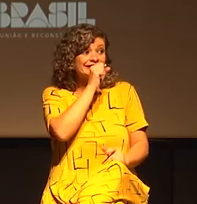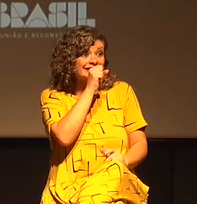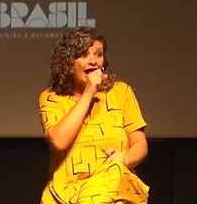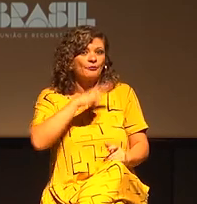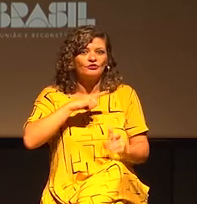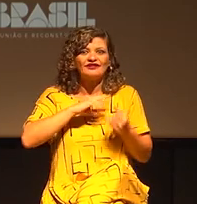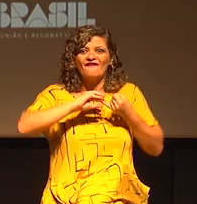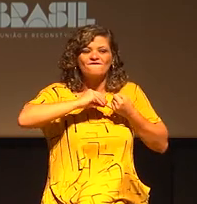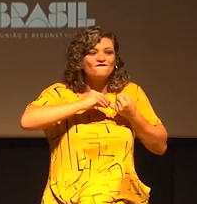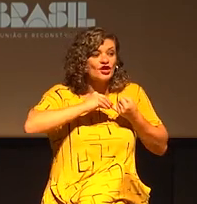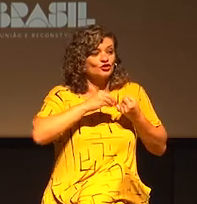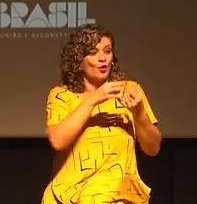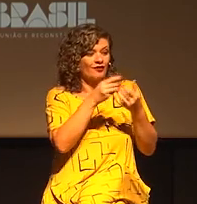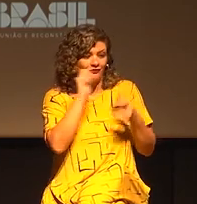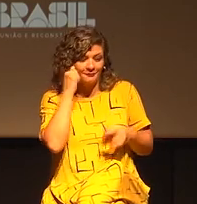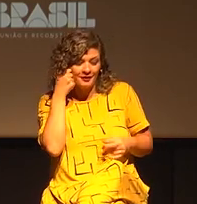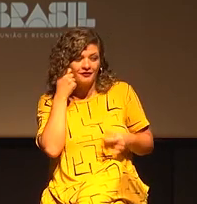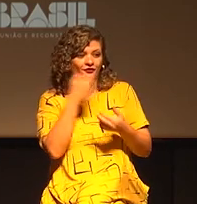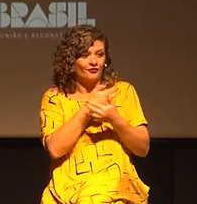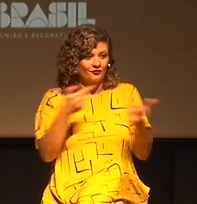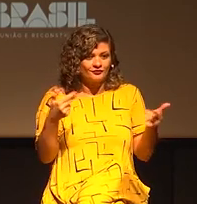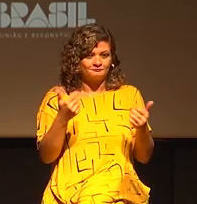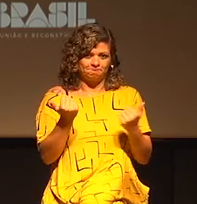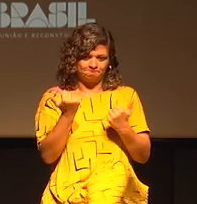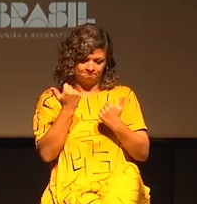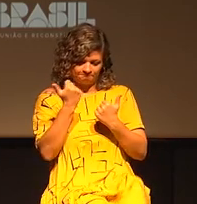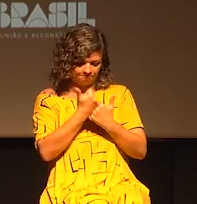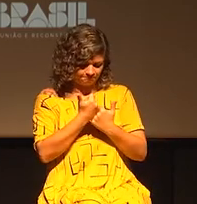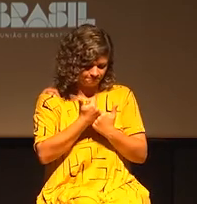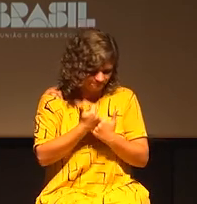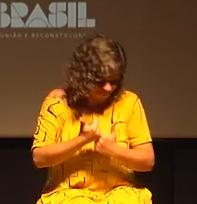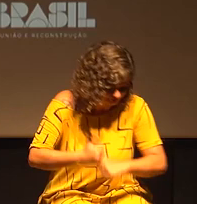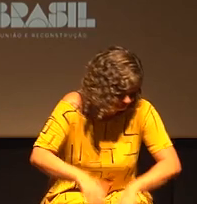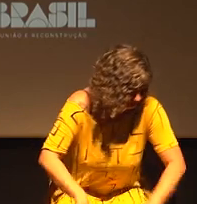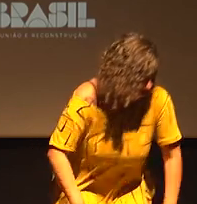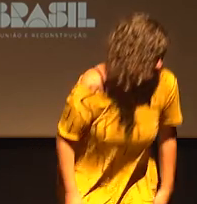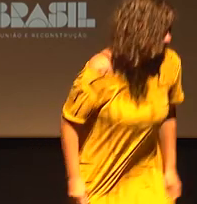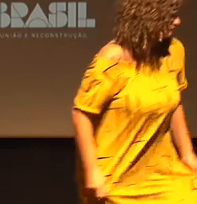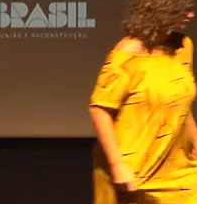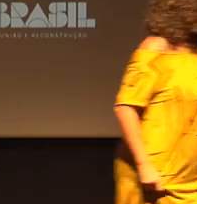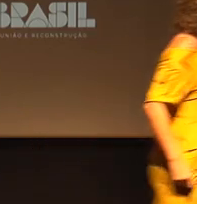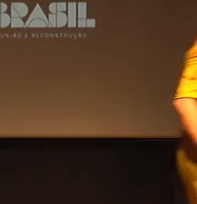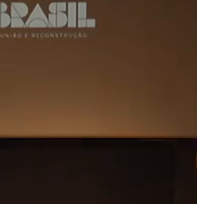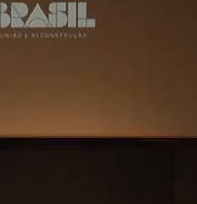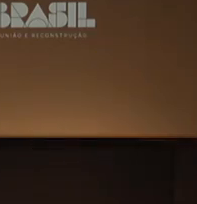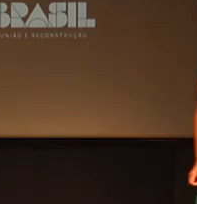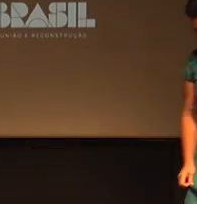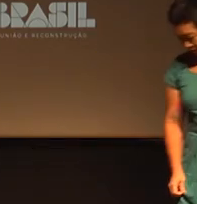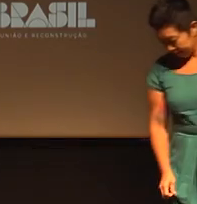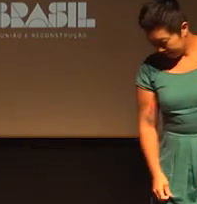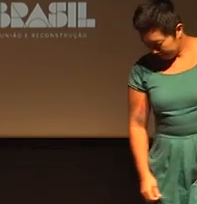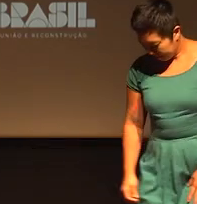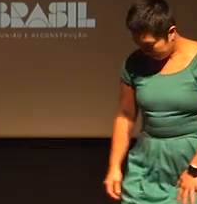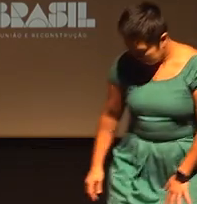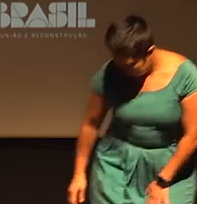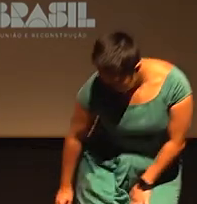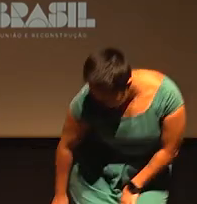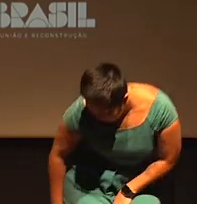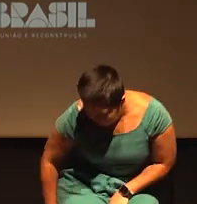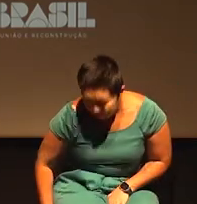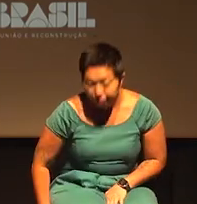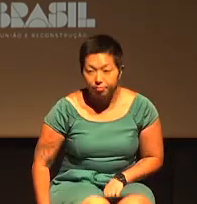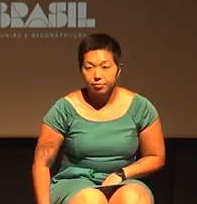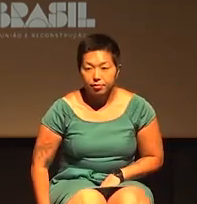temha feijoada inclusive para as vezes arrecadar uma grana para manter as atividades então a gente fez o o